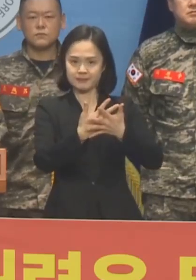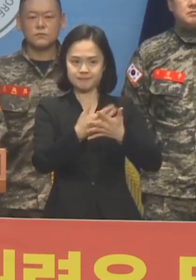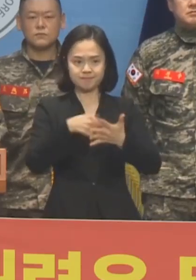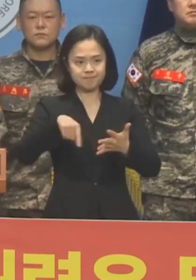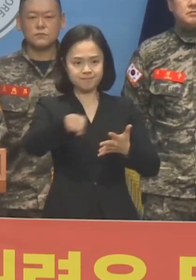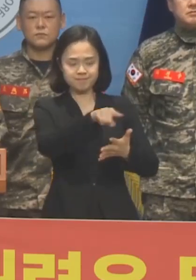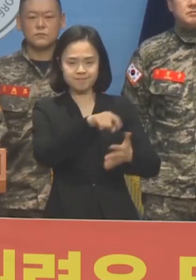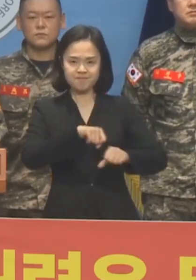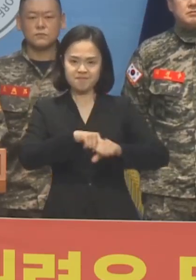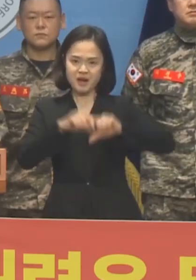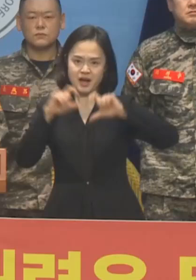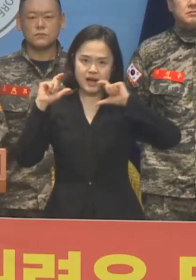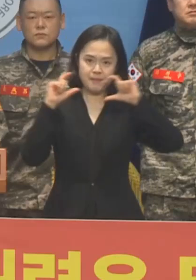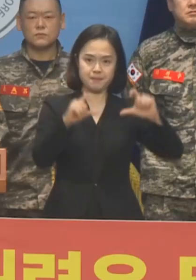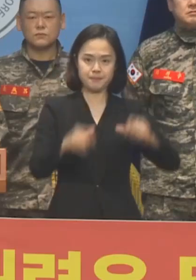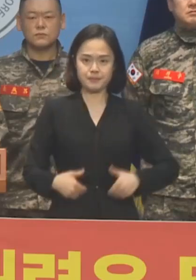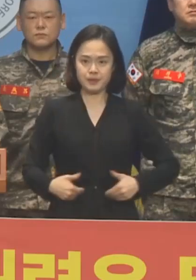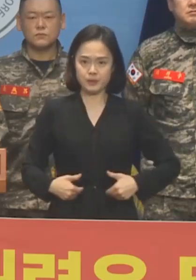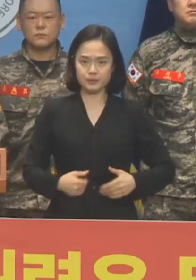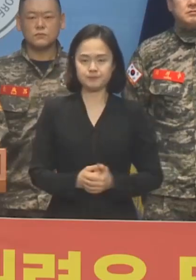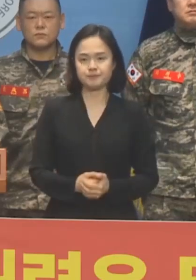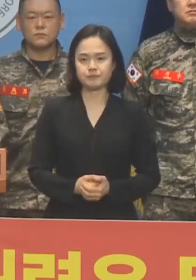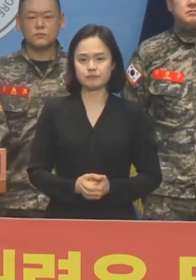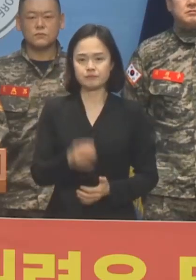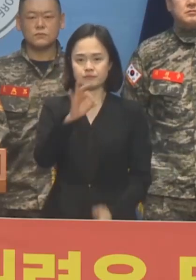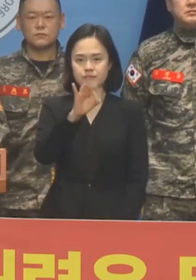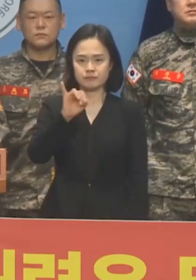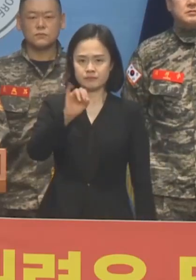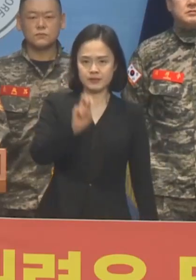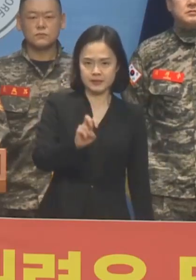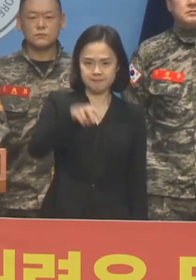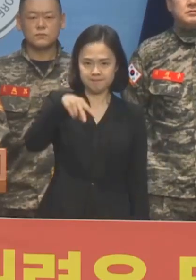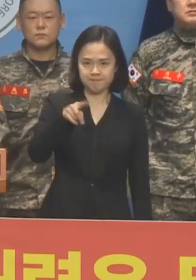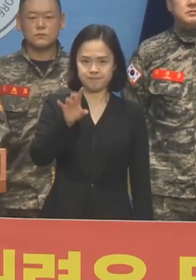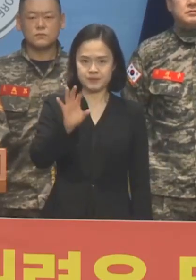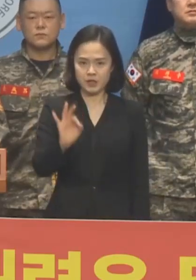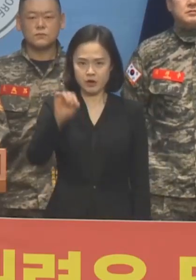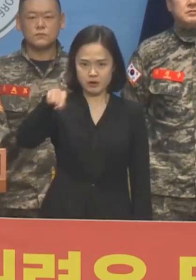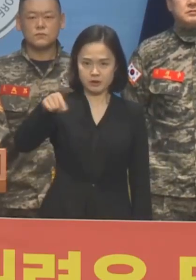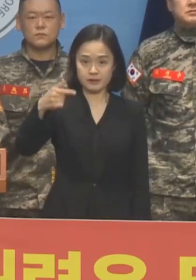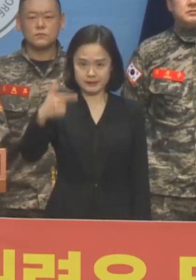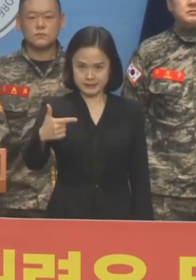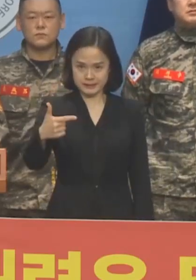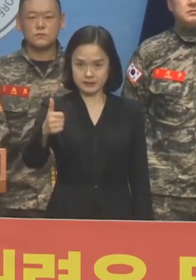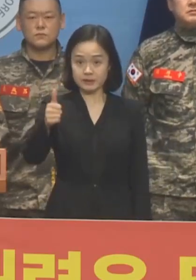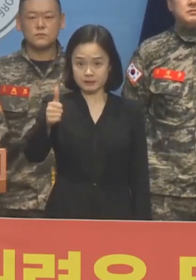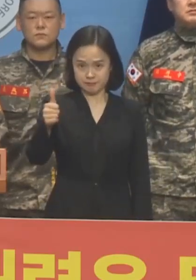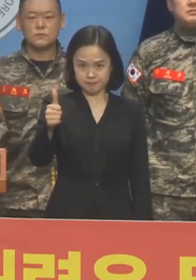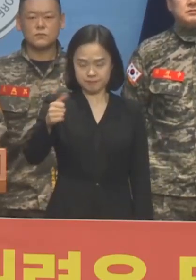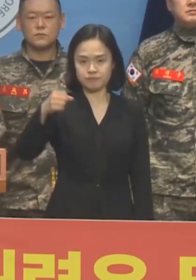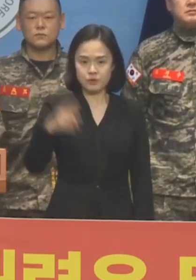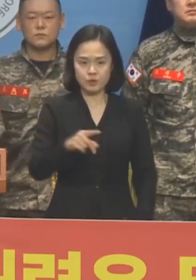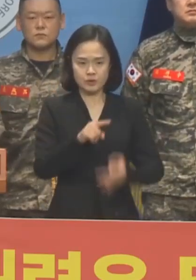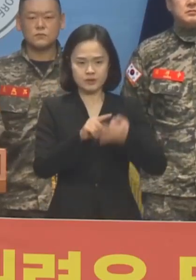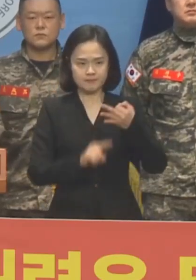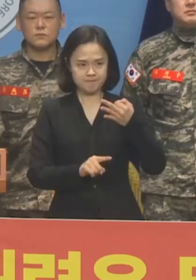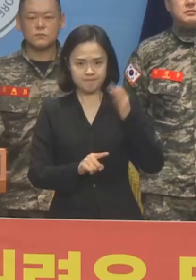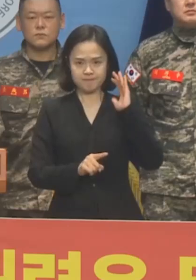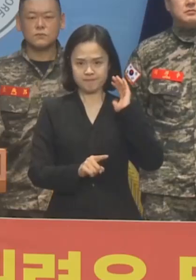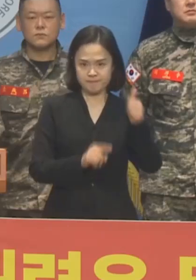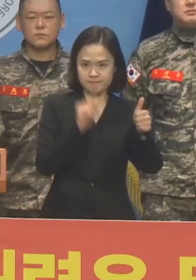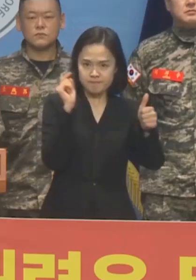최상병을 죽게 한 임성근, 그 수사에 외압을 가한 윤석열과 이종섭,